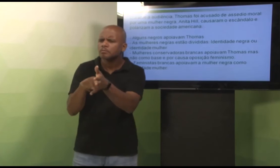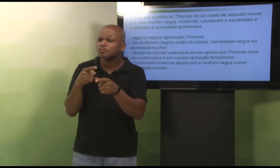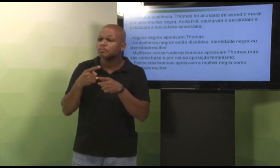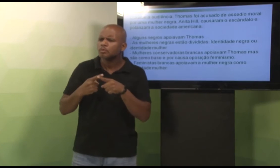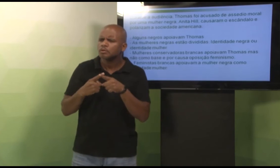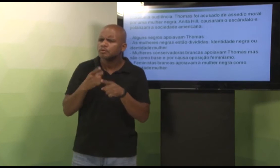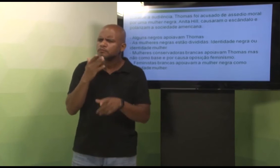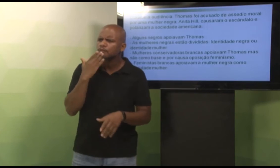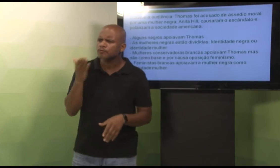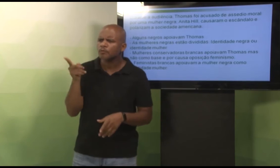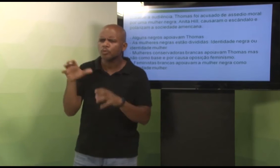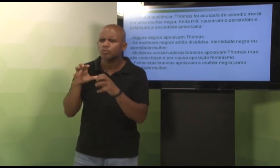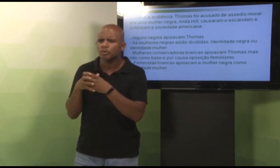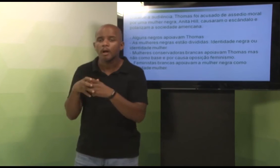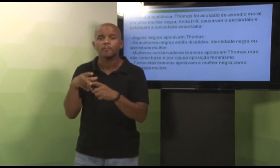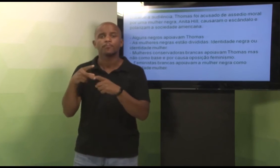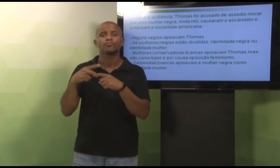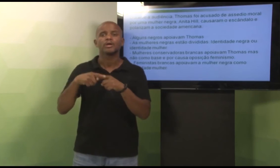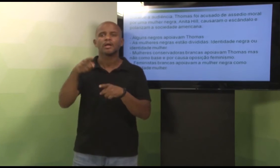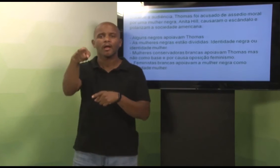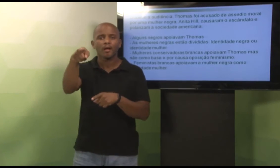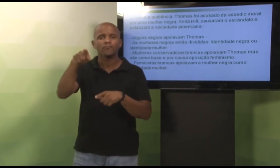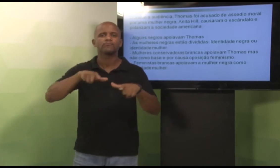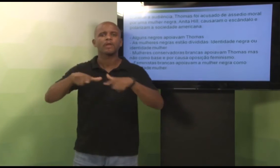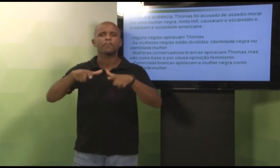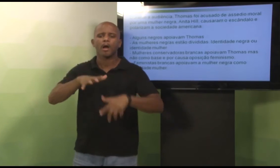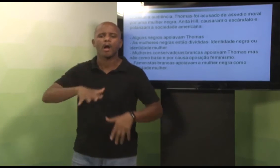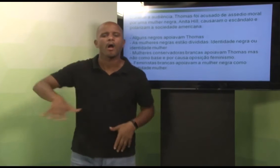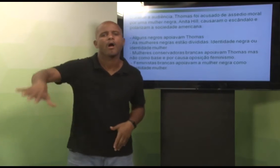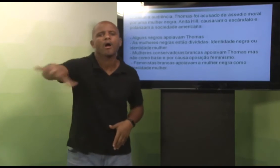que era a favor do negro. E por quê?